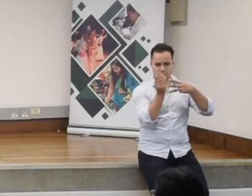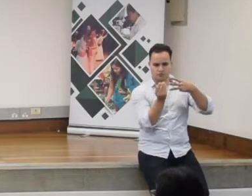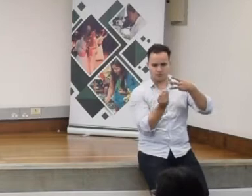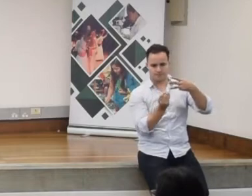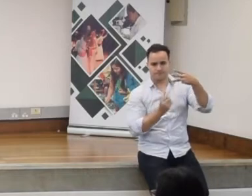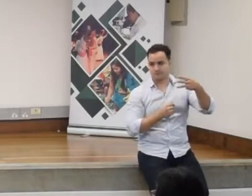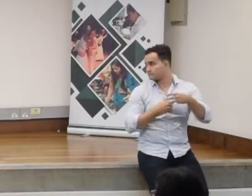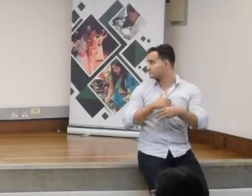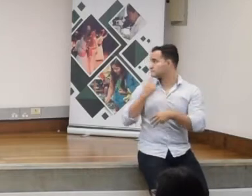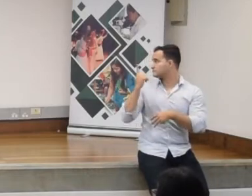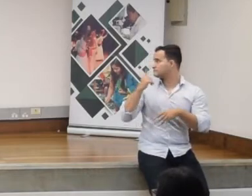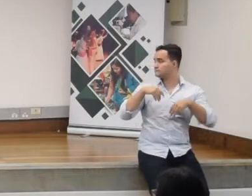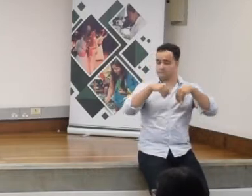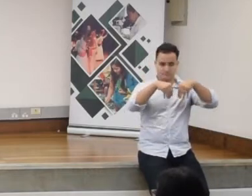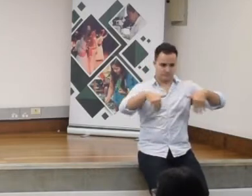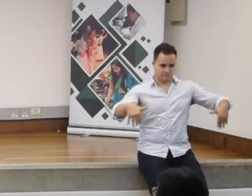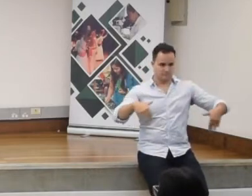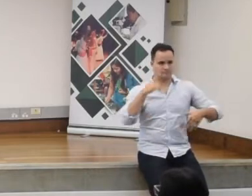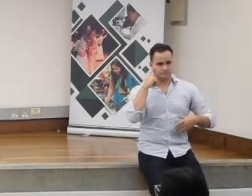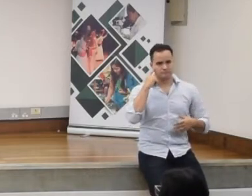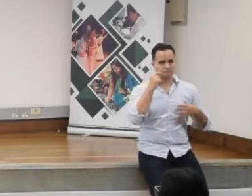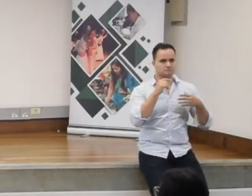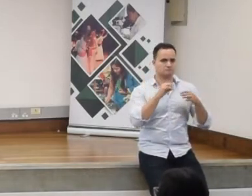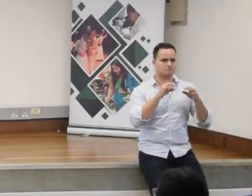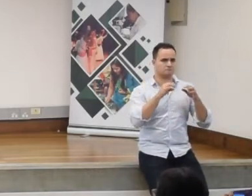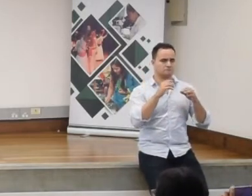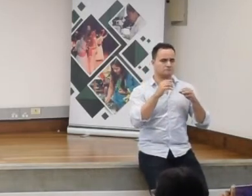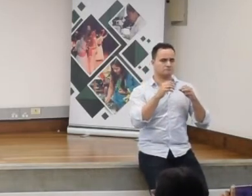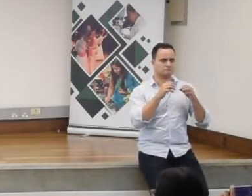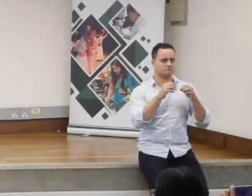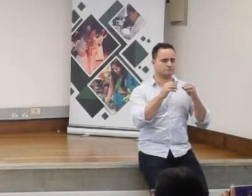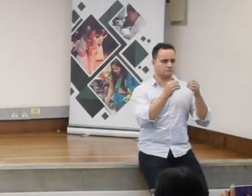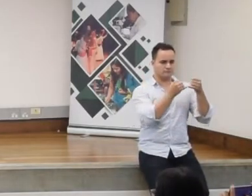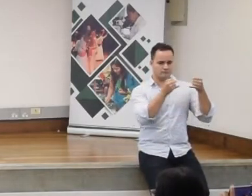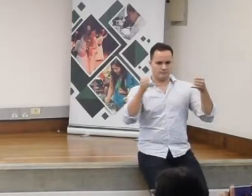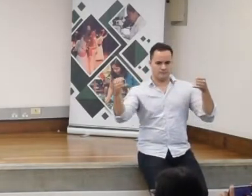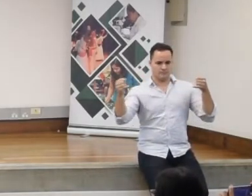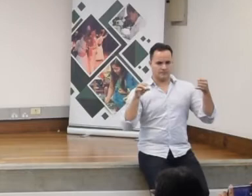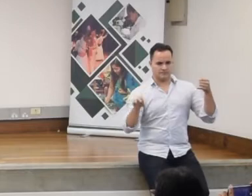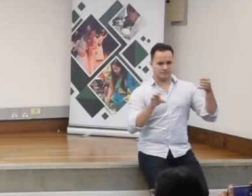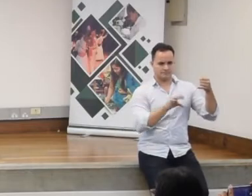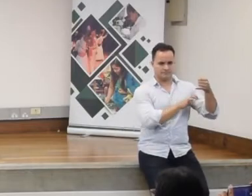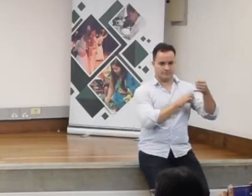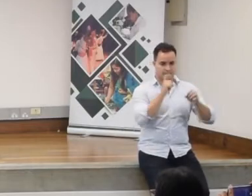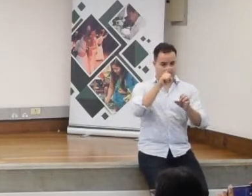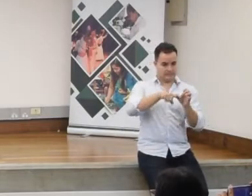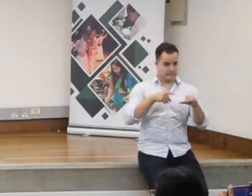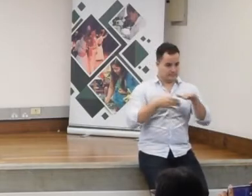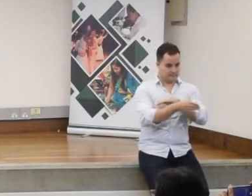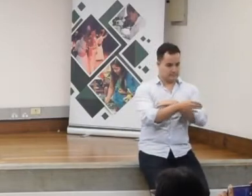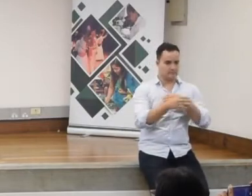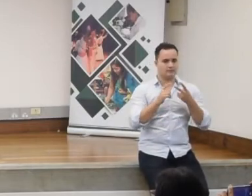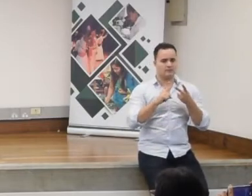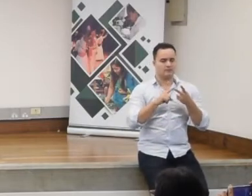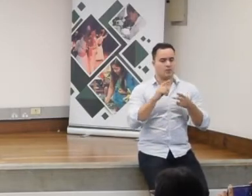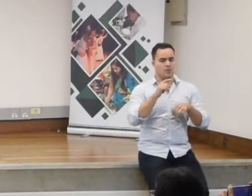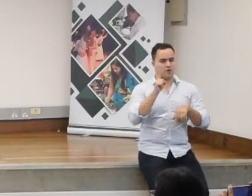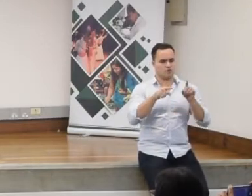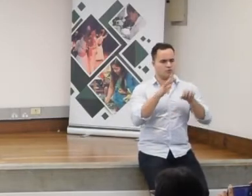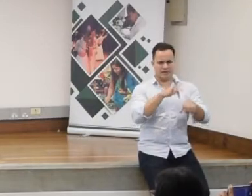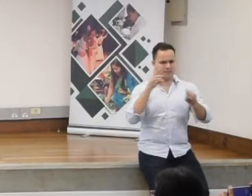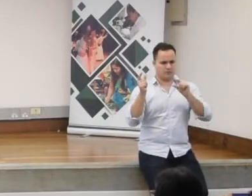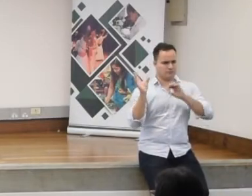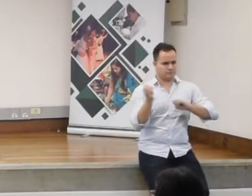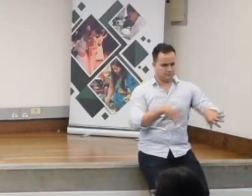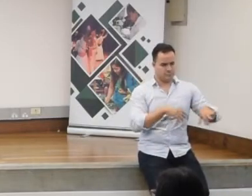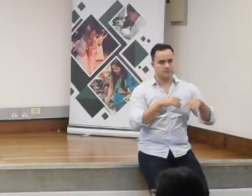esquema nos lo explica. Hay una línea que tiene que ver con la admisión. Al inicio está la deserción precoz, en los primeros años la